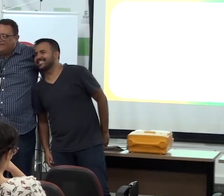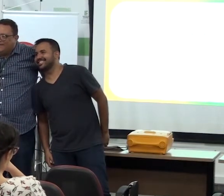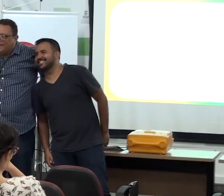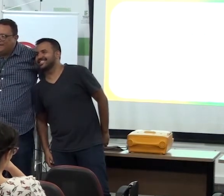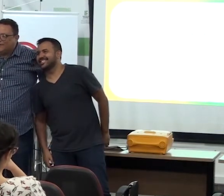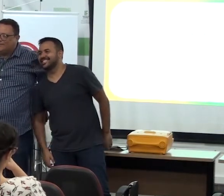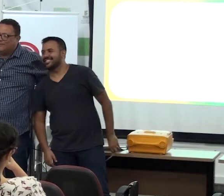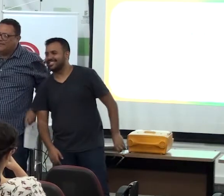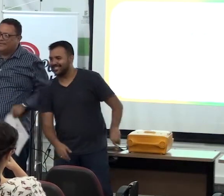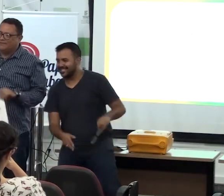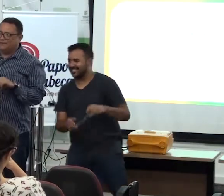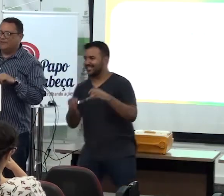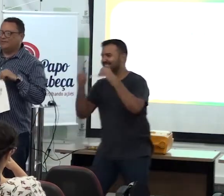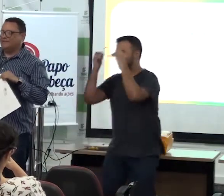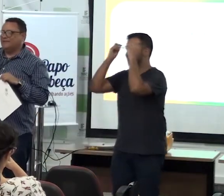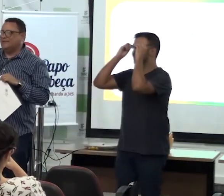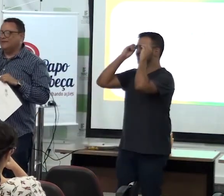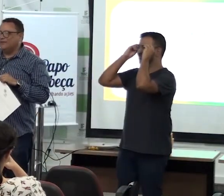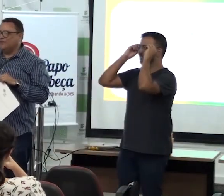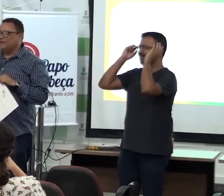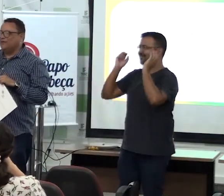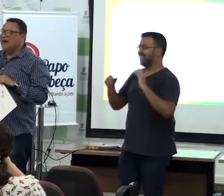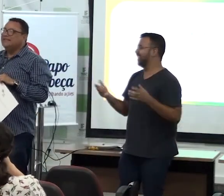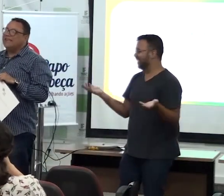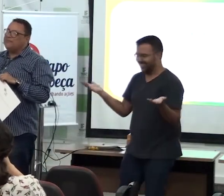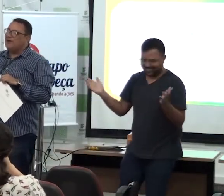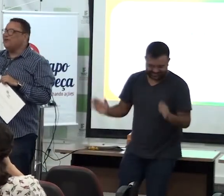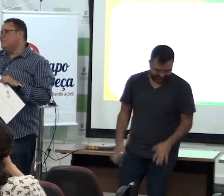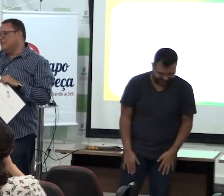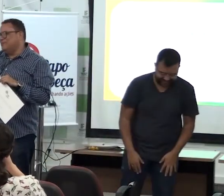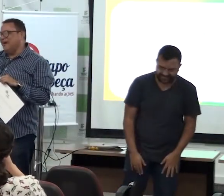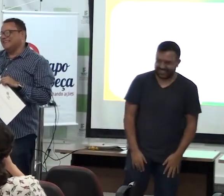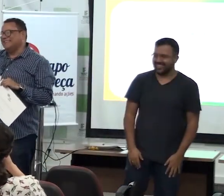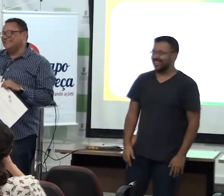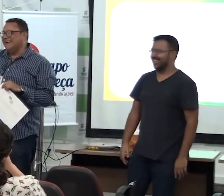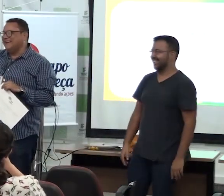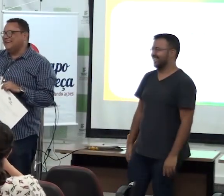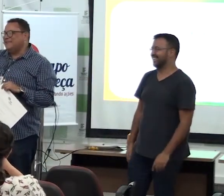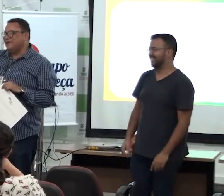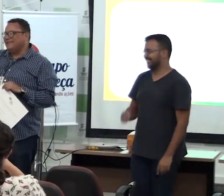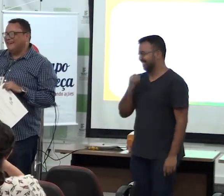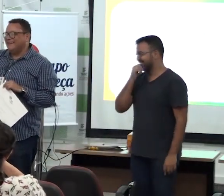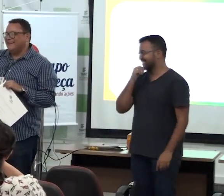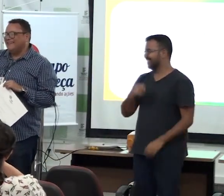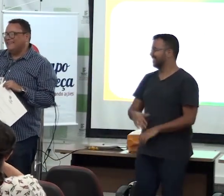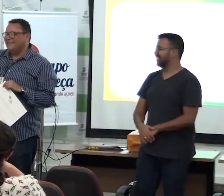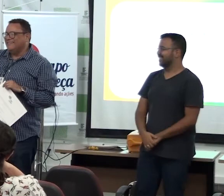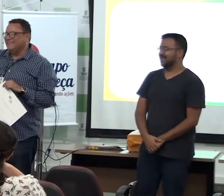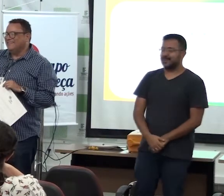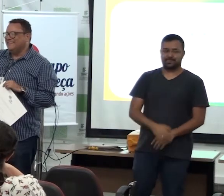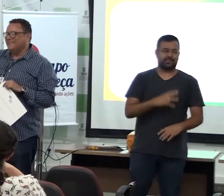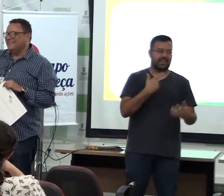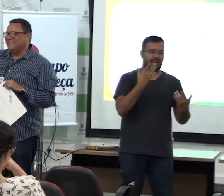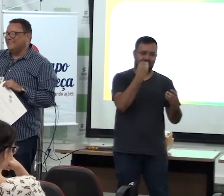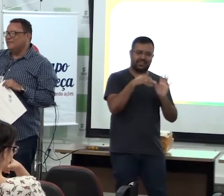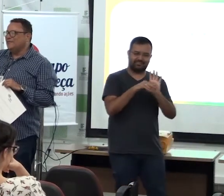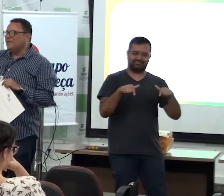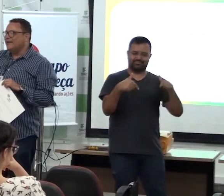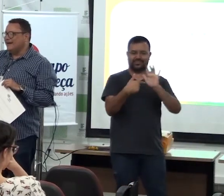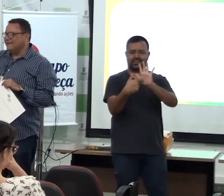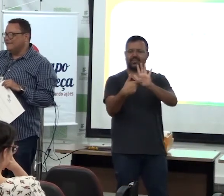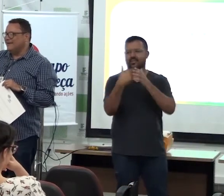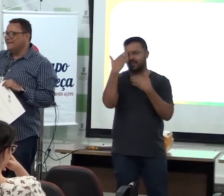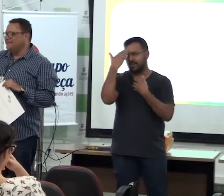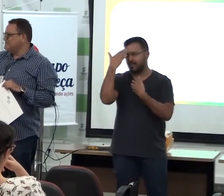Agora mais um aqui, só para botar esse negócio. Se todo mundo bota assim, aí tem que botar.